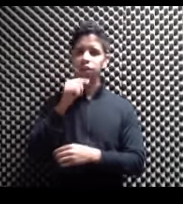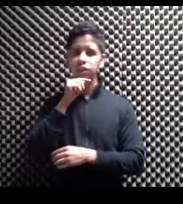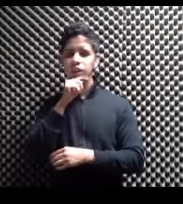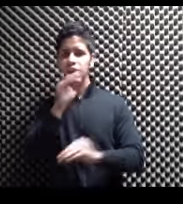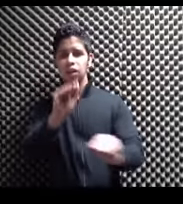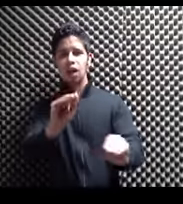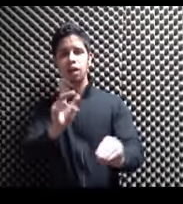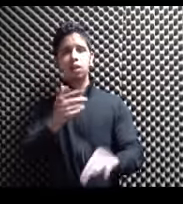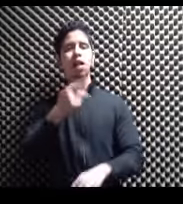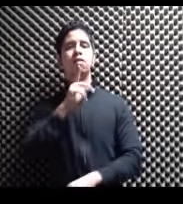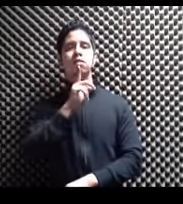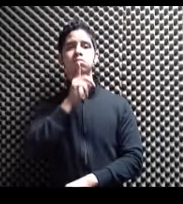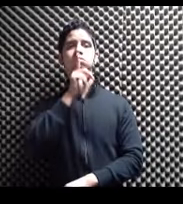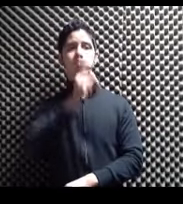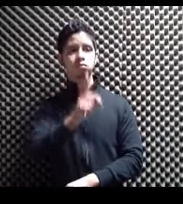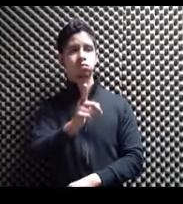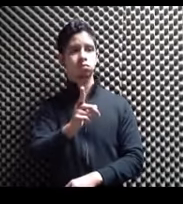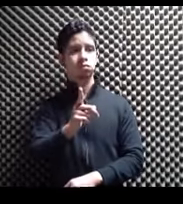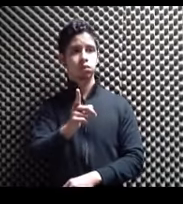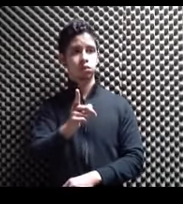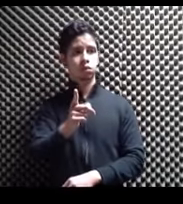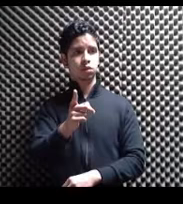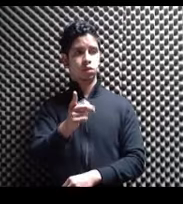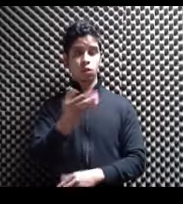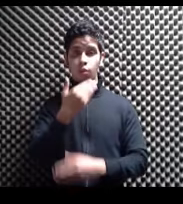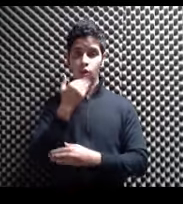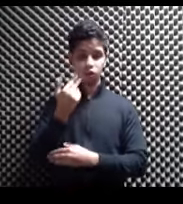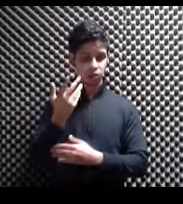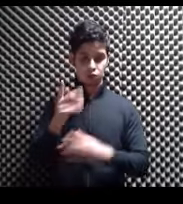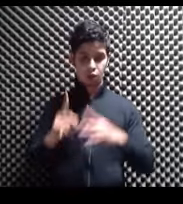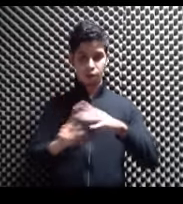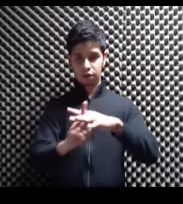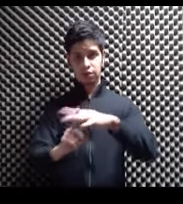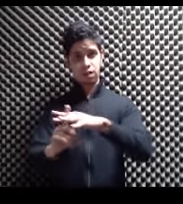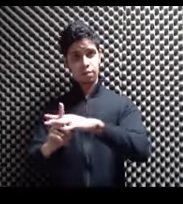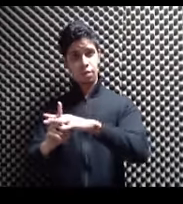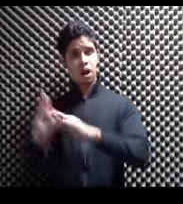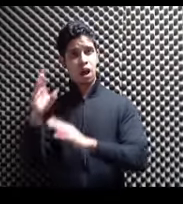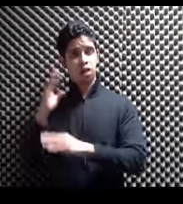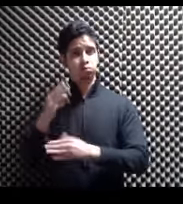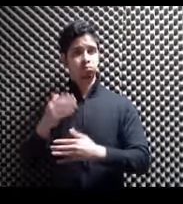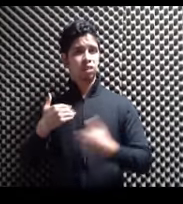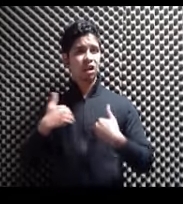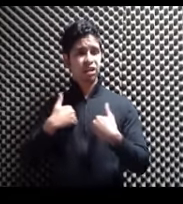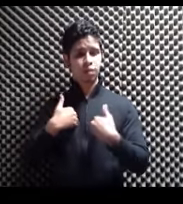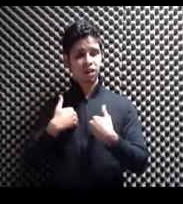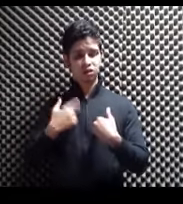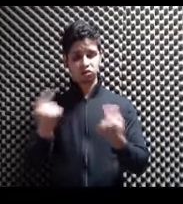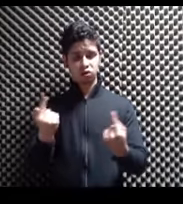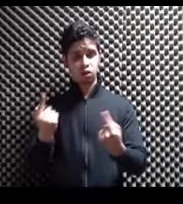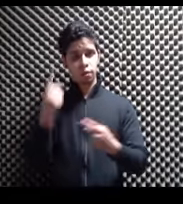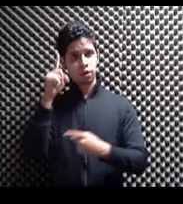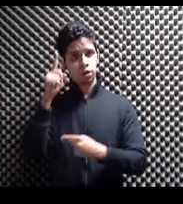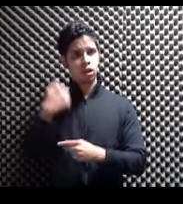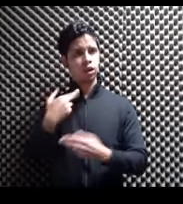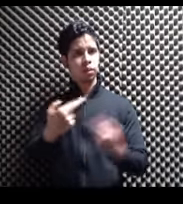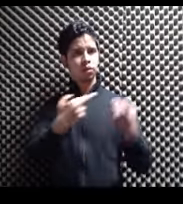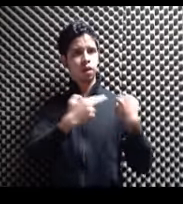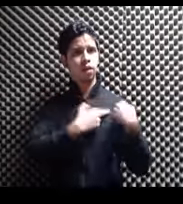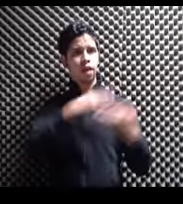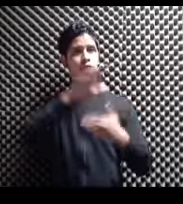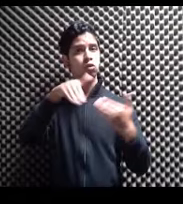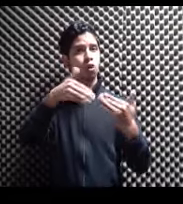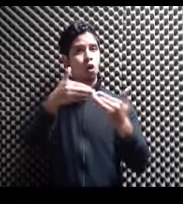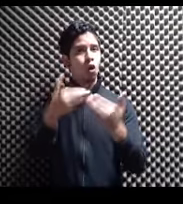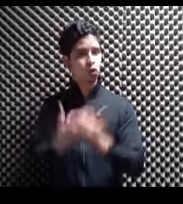Lo bueno sería que no siguieran apareciendo las cosas reales. Claro. Yo creo que es responsabilidad de todos. Sí. De todo, ¿no? Uh-huh. Porque